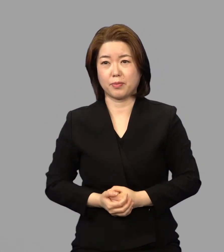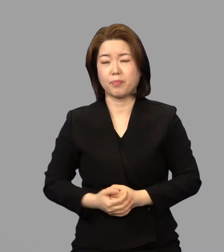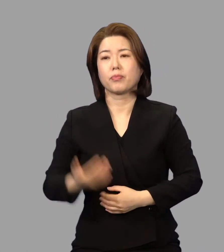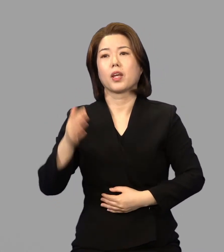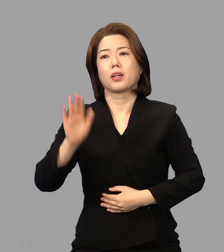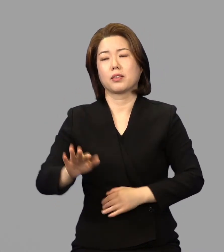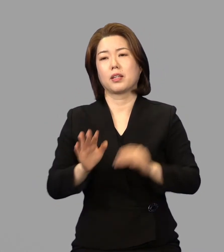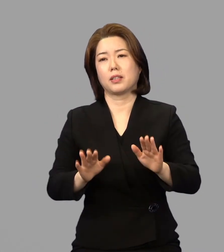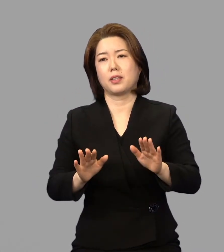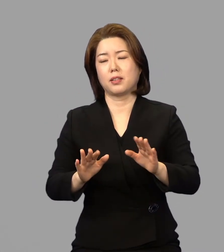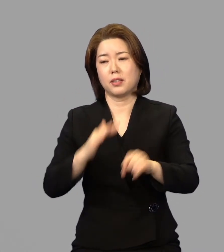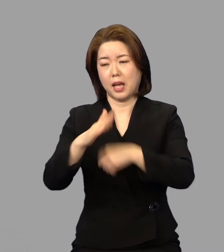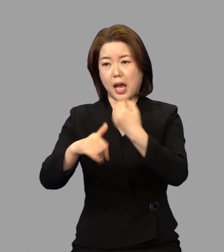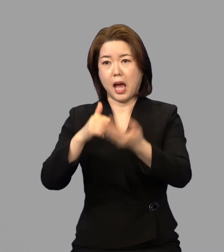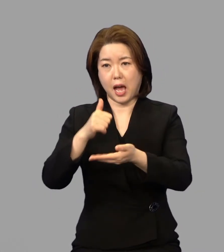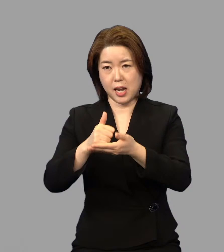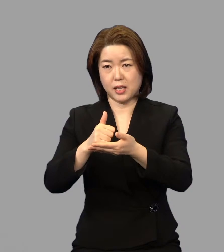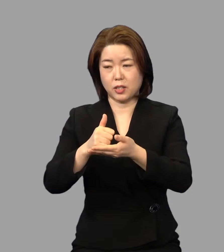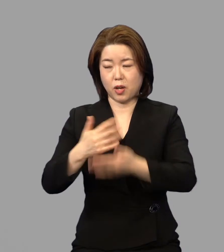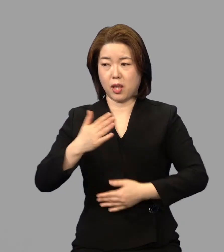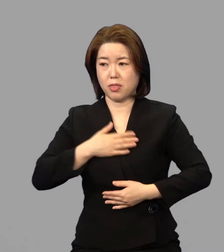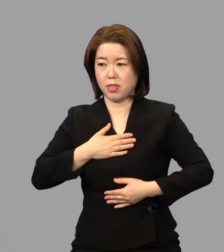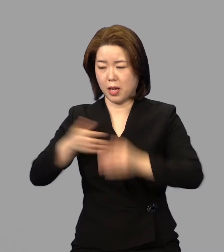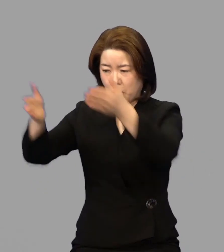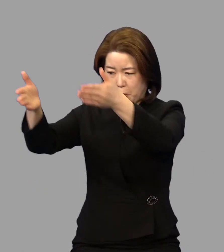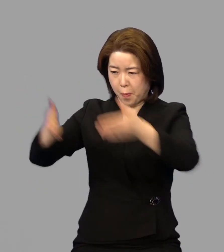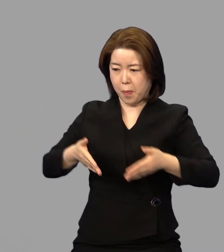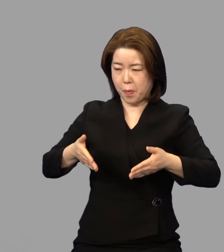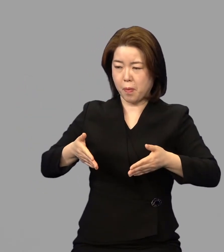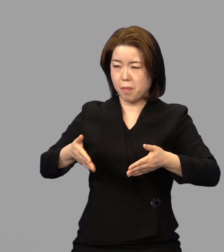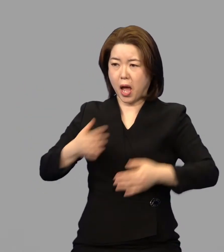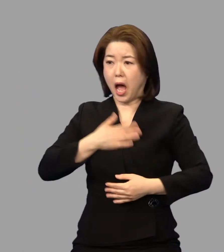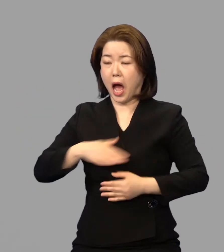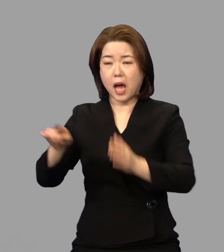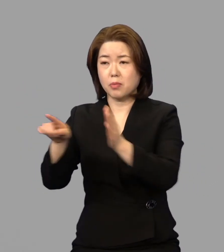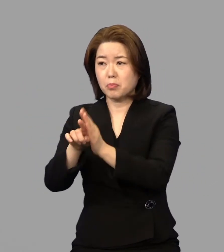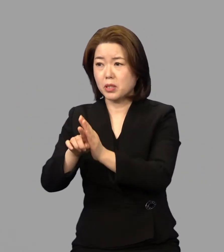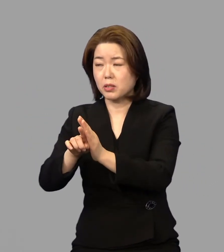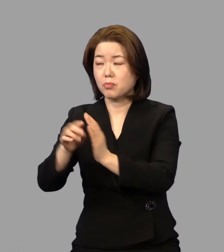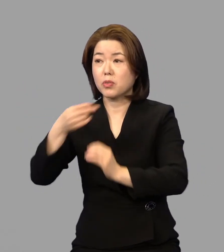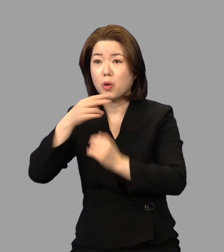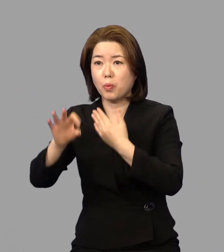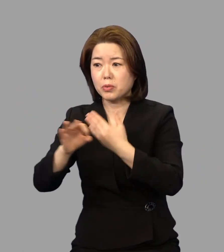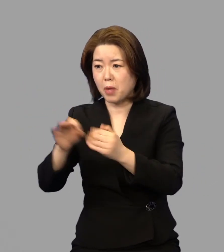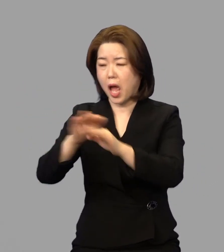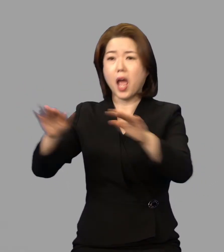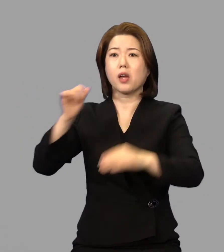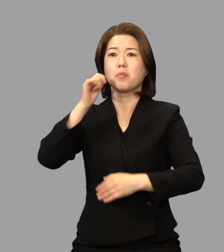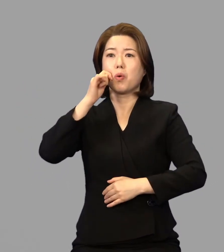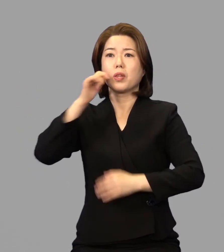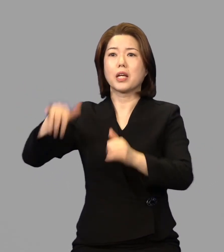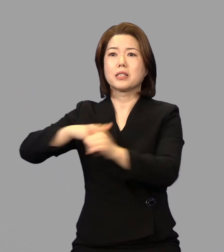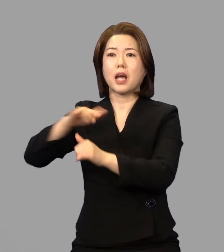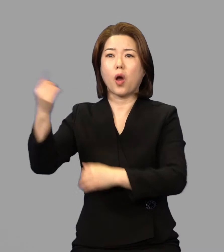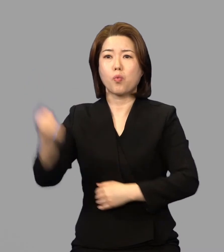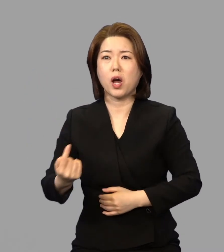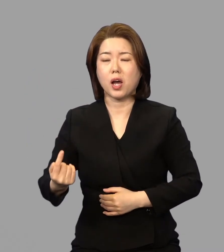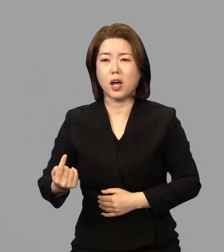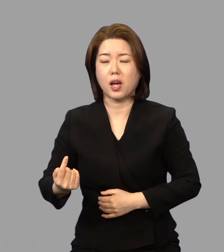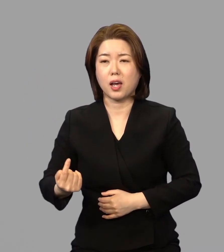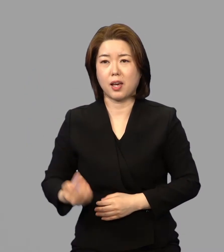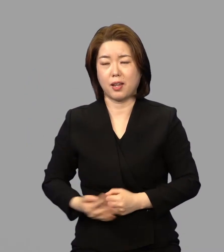근데 이제는 하나님과 대면하여 아는 믿음이 아니면 해결할 수 없는 상황에 온 거예요.